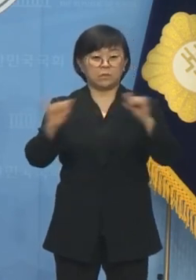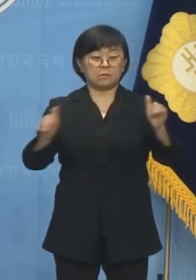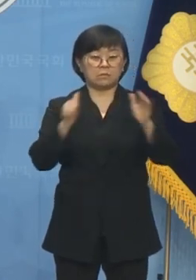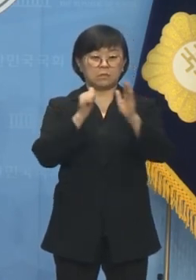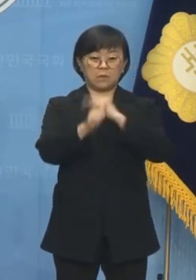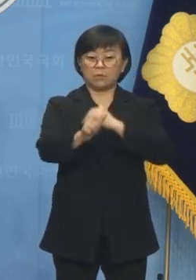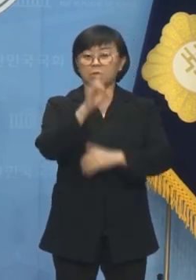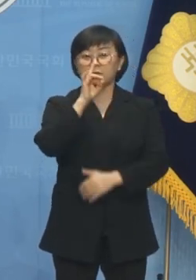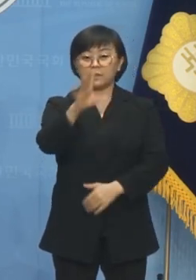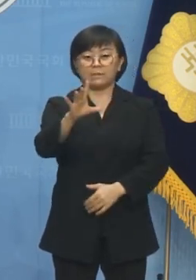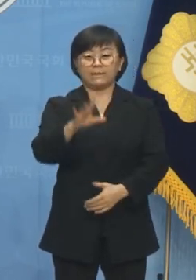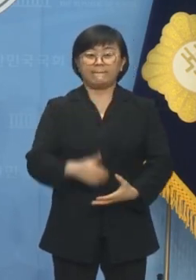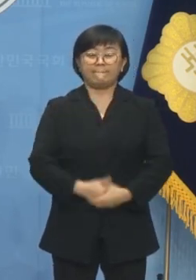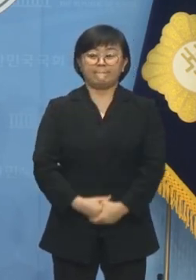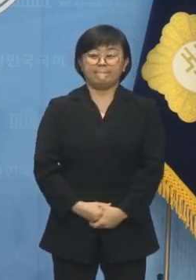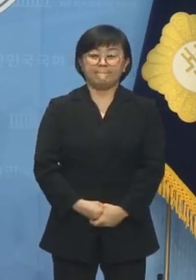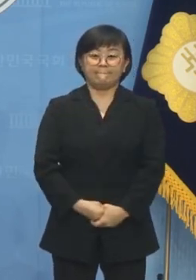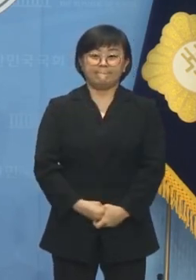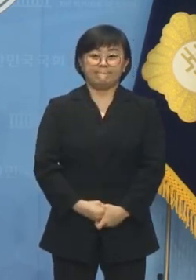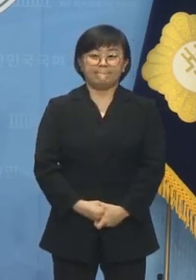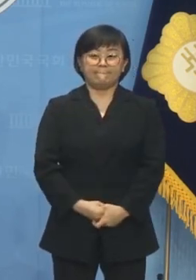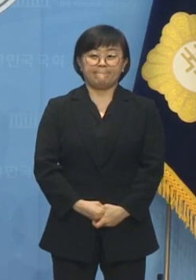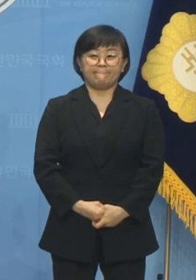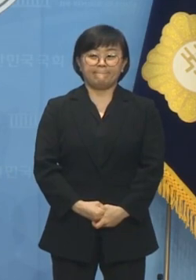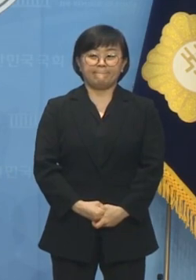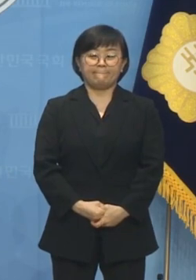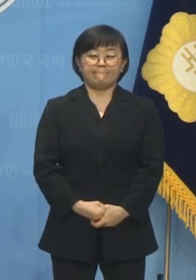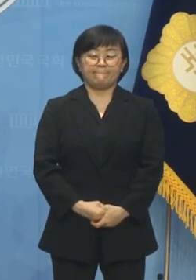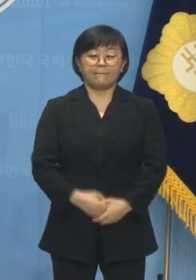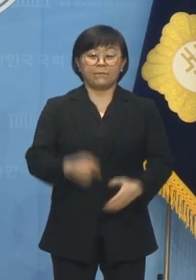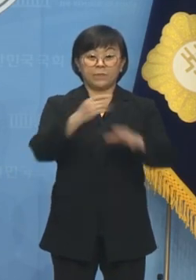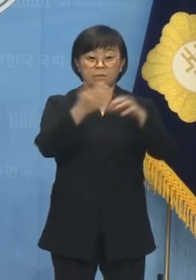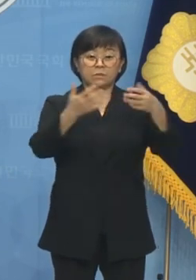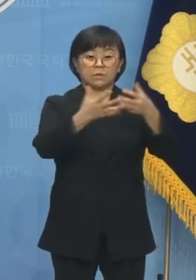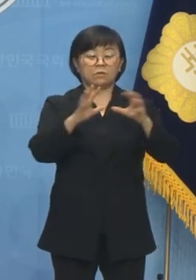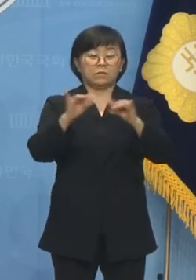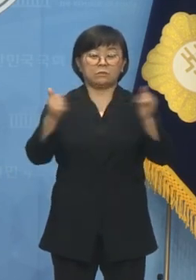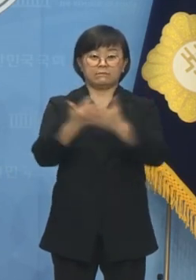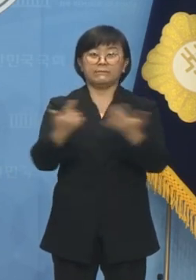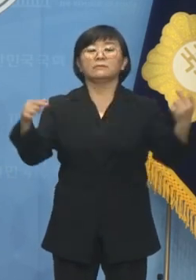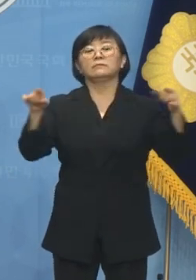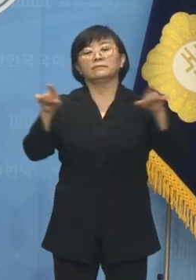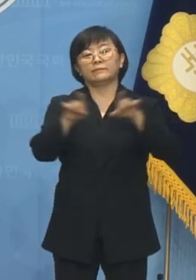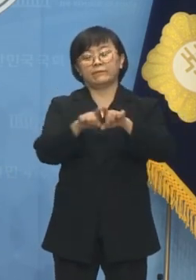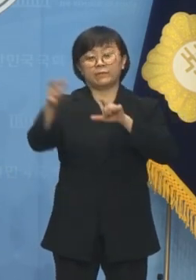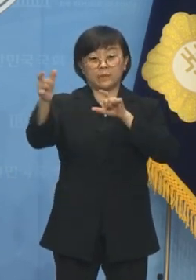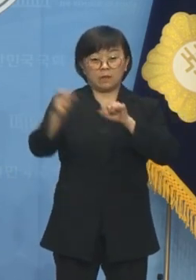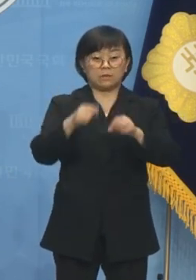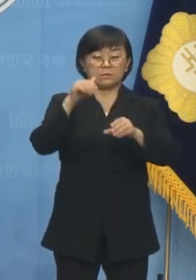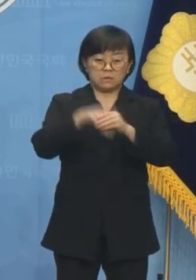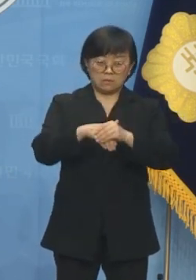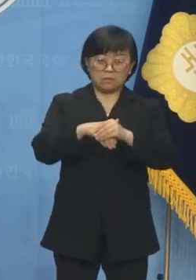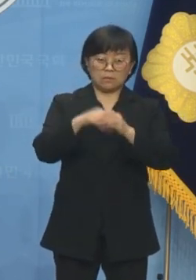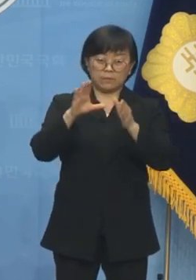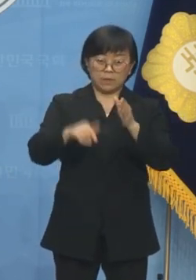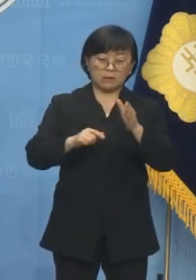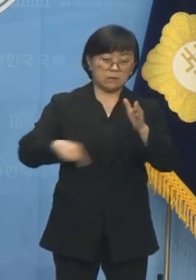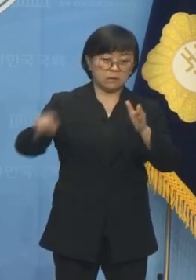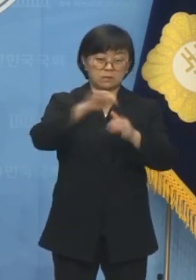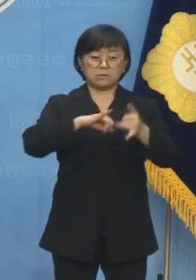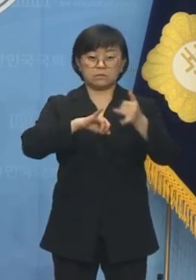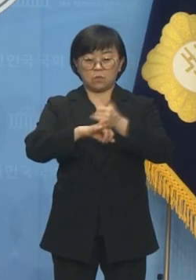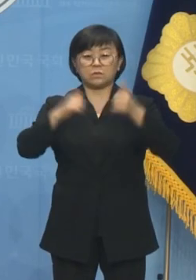대표가 될 자격이 없습니다 더불어민주당이 국민과 함께 다가오는 총선에서 이들을